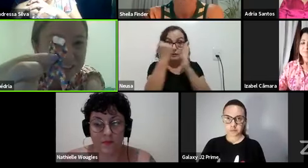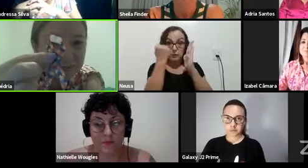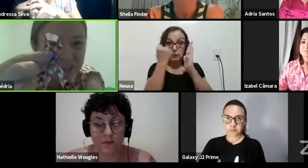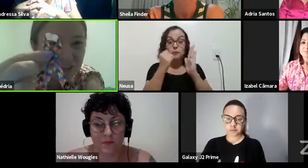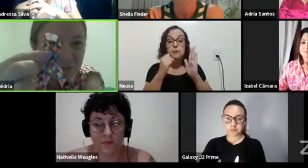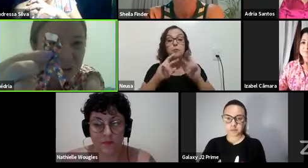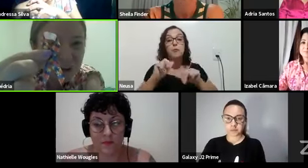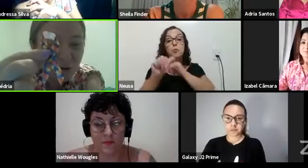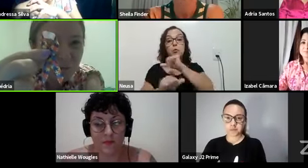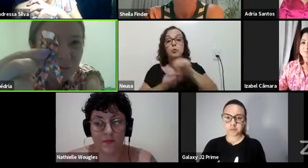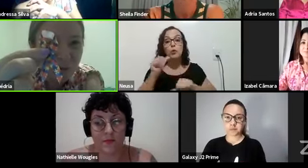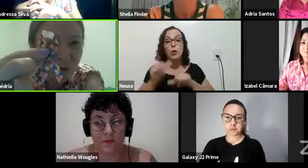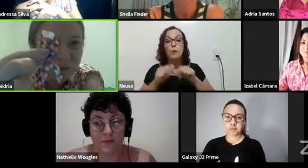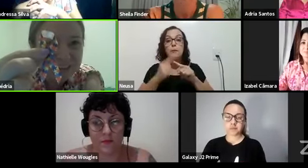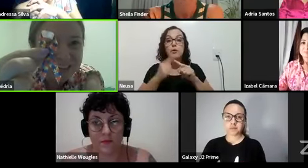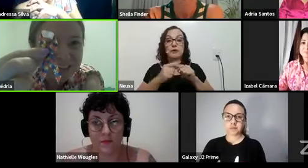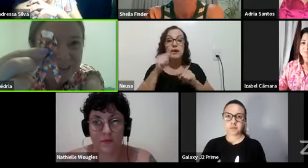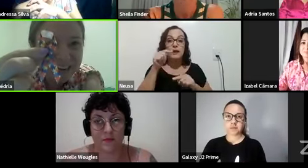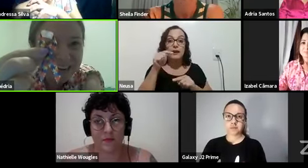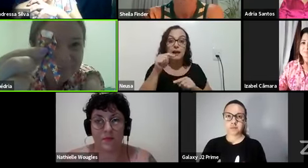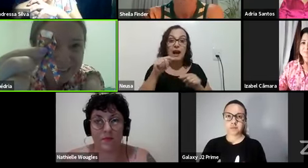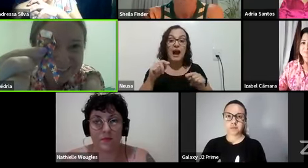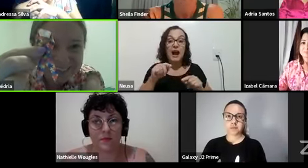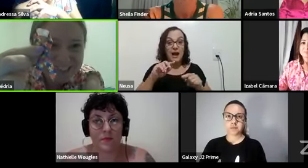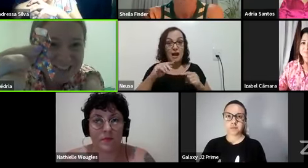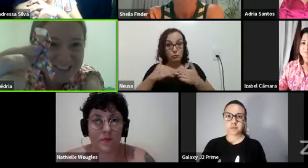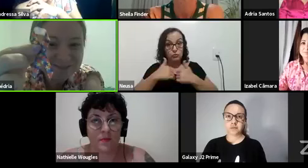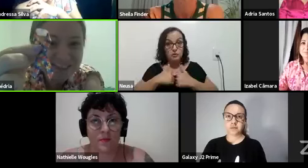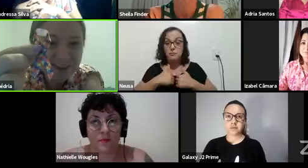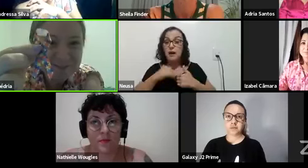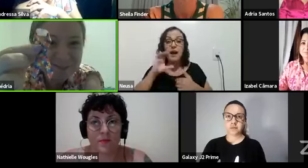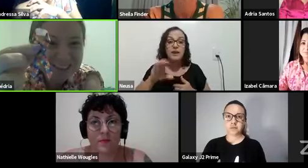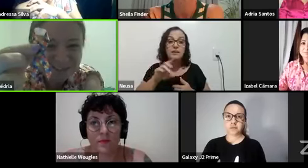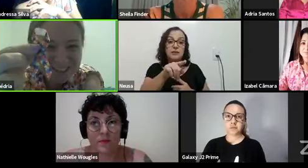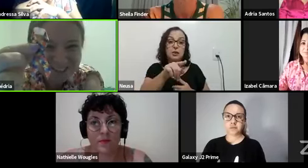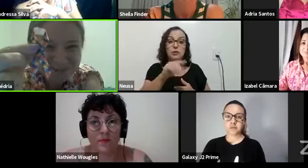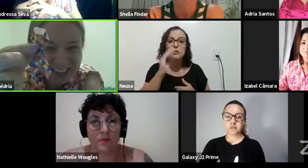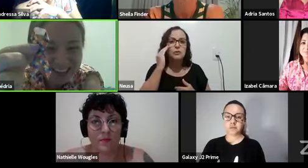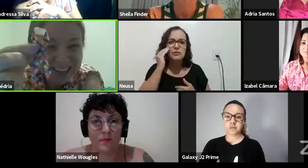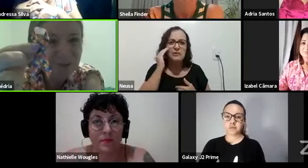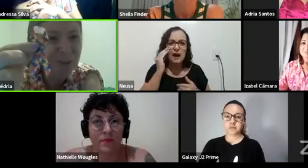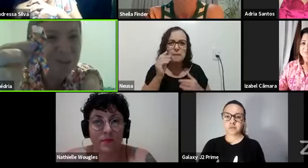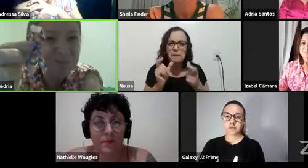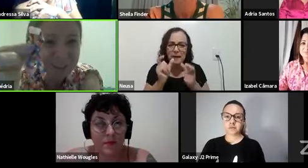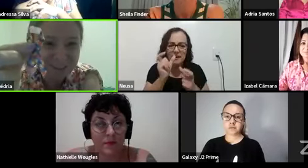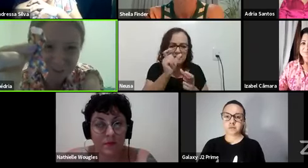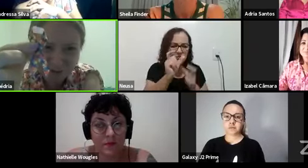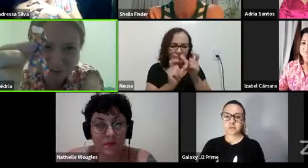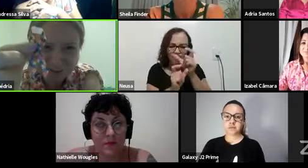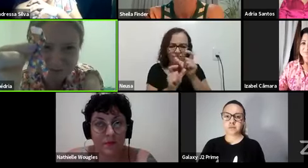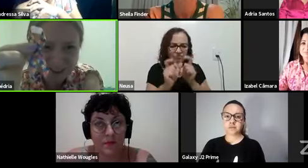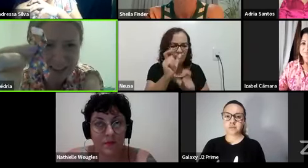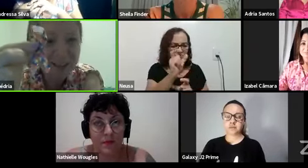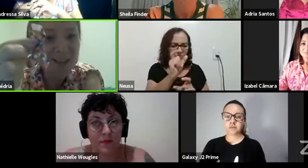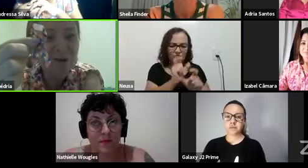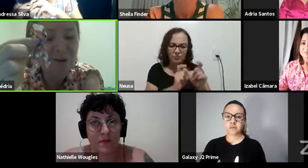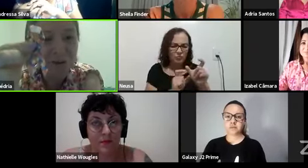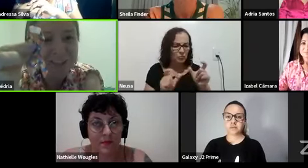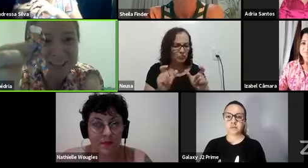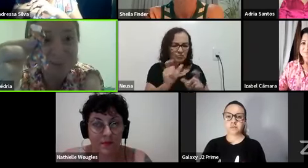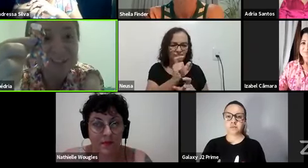autismo é isso aqui mesmo, um monte de quebra-cabeça que a gente não sabe bem de onde vem, muito menos para onde